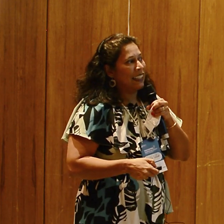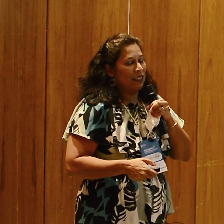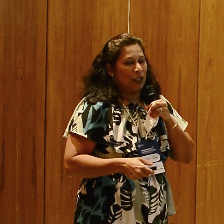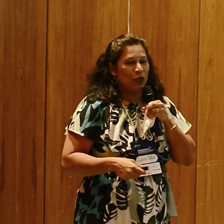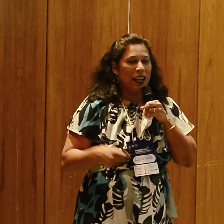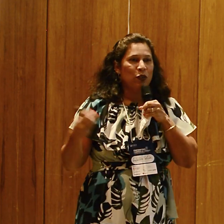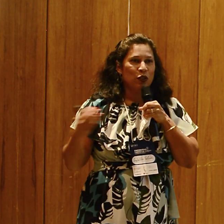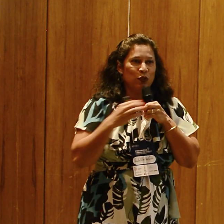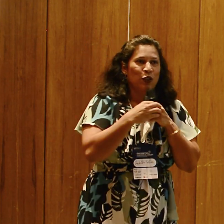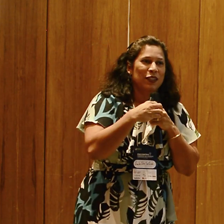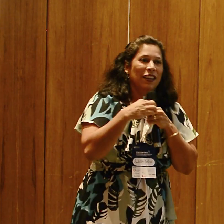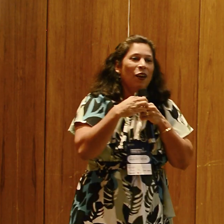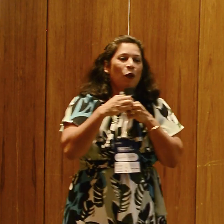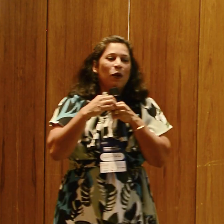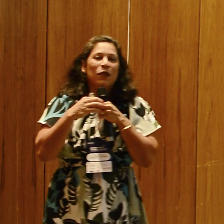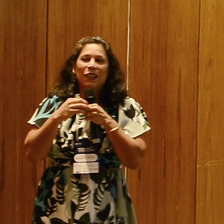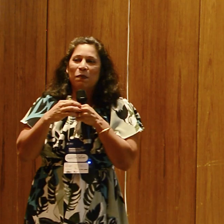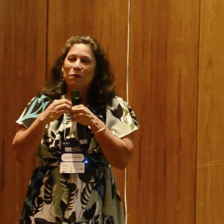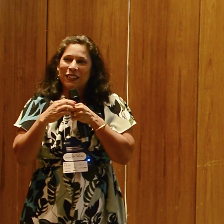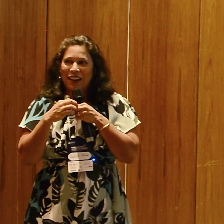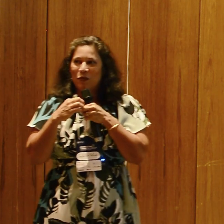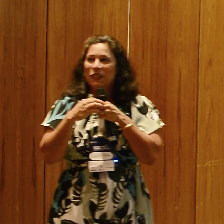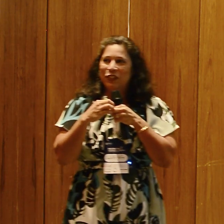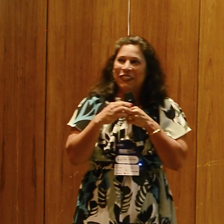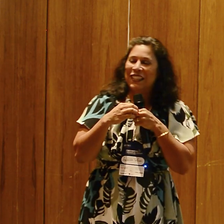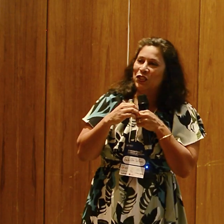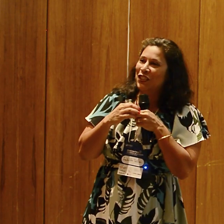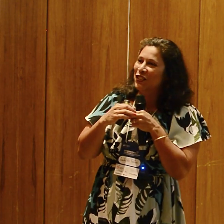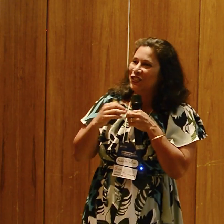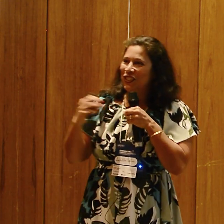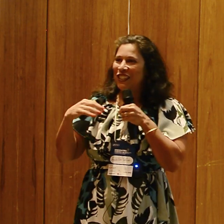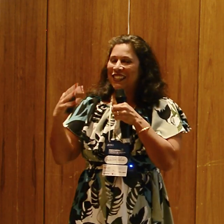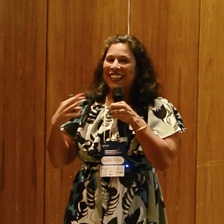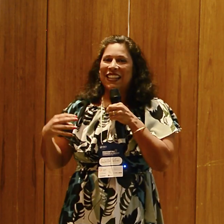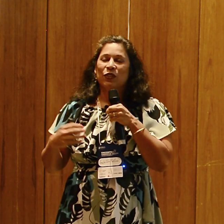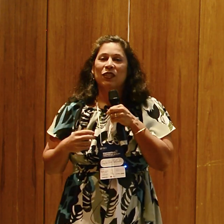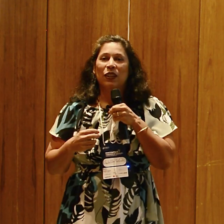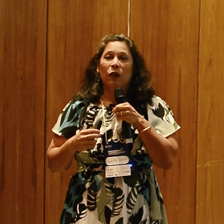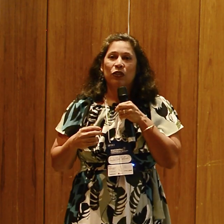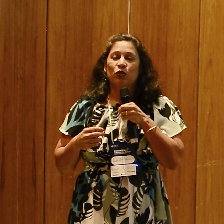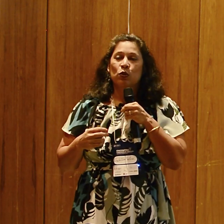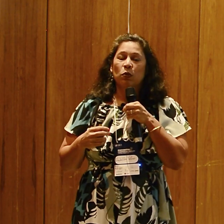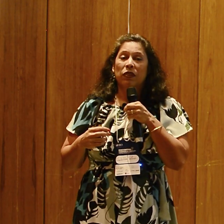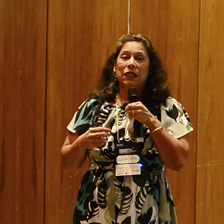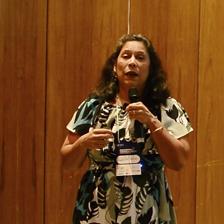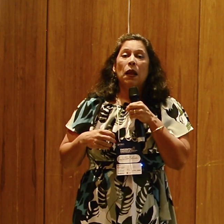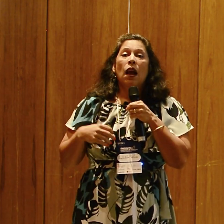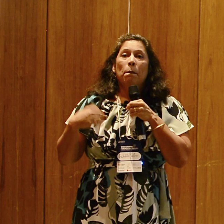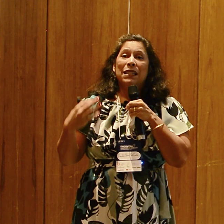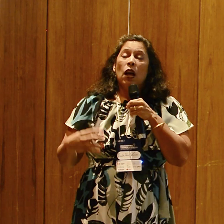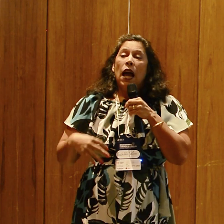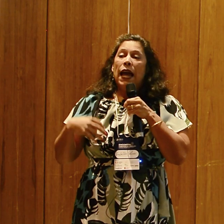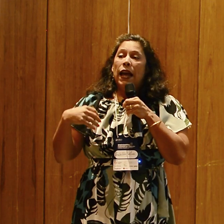aqui da integração sensorial, hoje eu não trouxe o meu menino para mostrar uma atividade de integração sensorial que a gente costuma